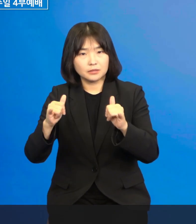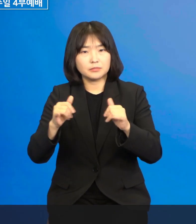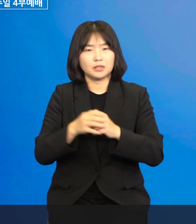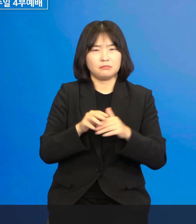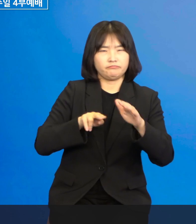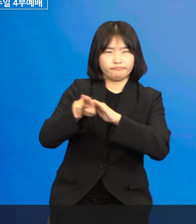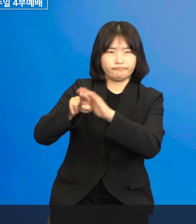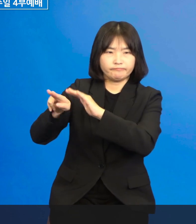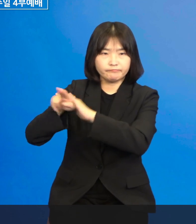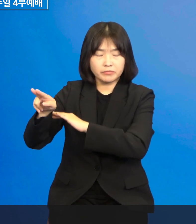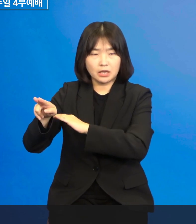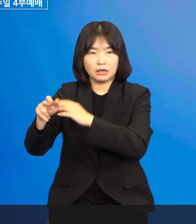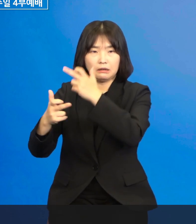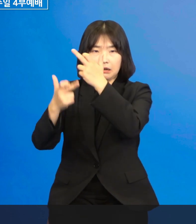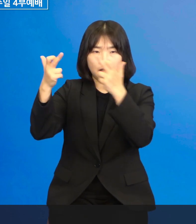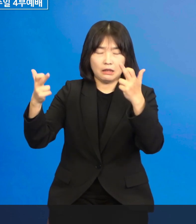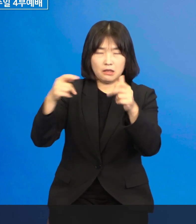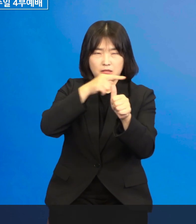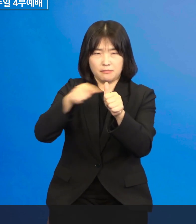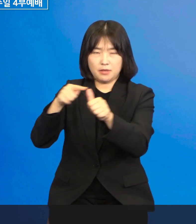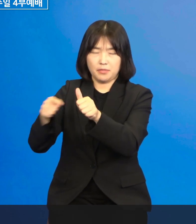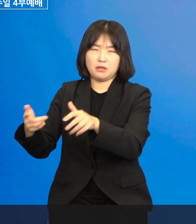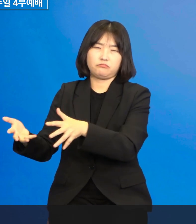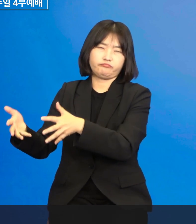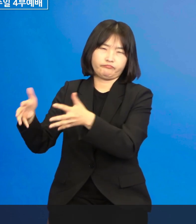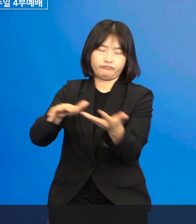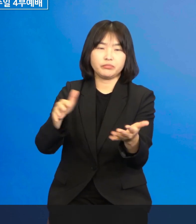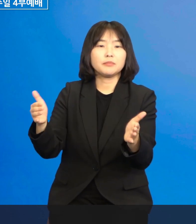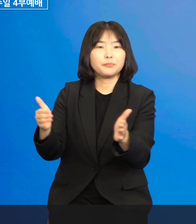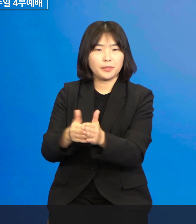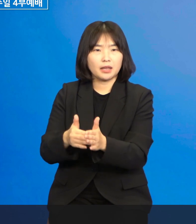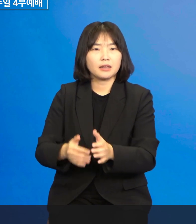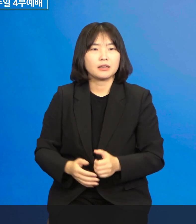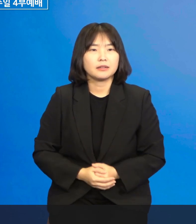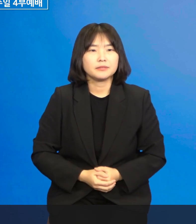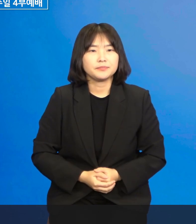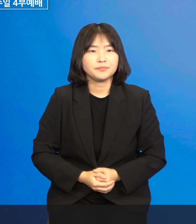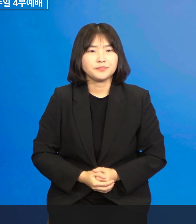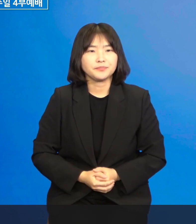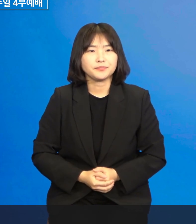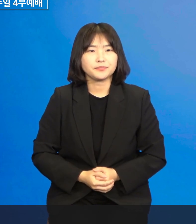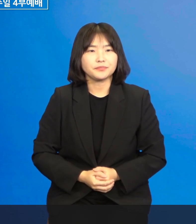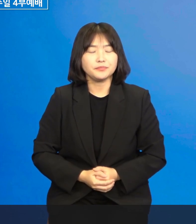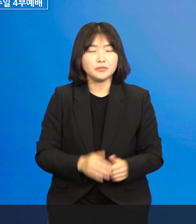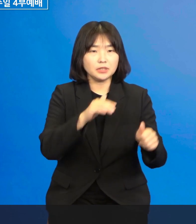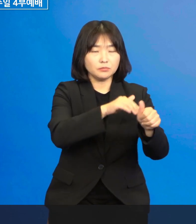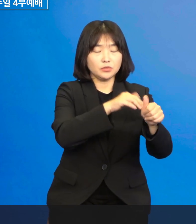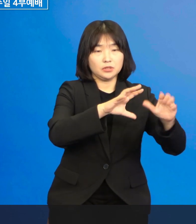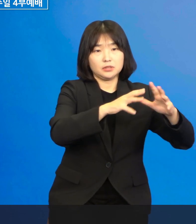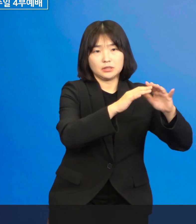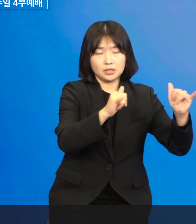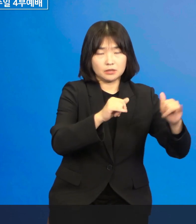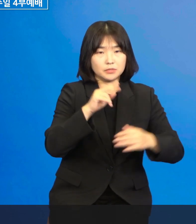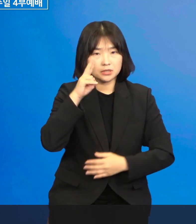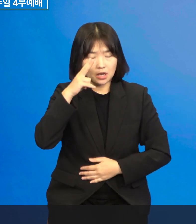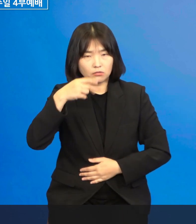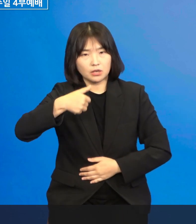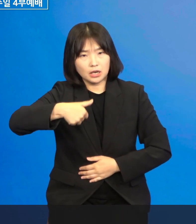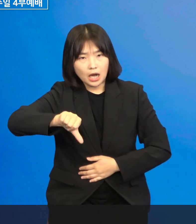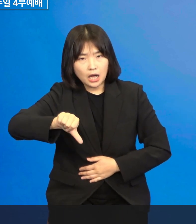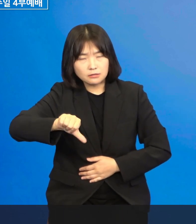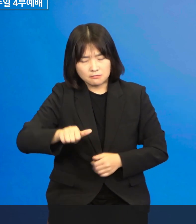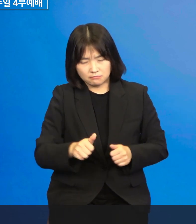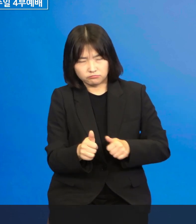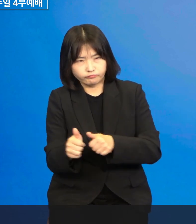사람들은 블레셋 사람 앞에서 도망하다가 길보아 산에서 죽임을 당하여 쓰러졌다. 블레셋 사람들은